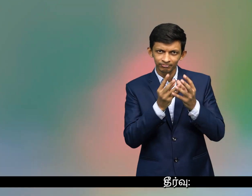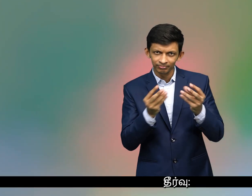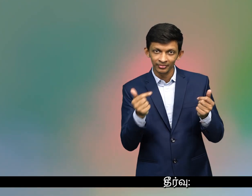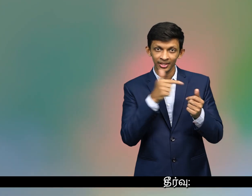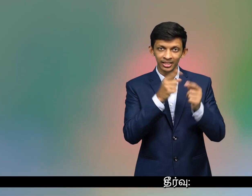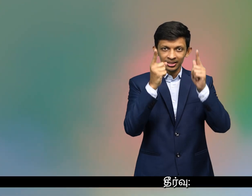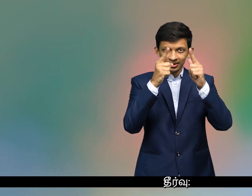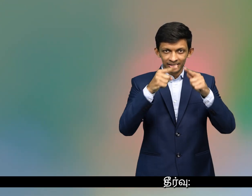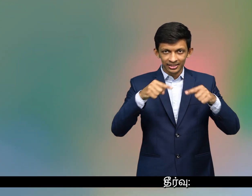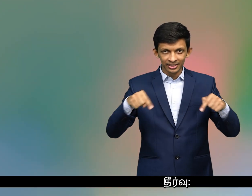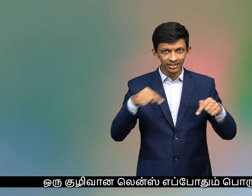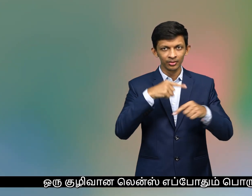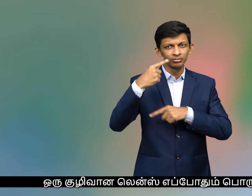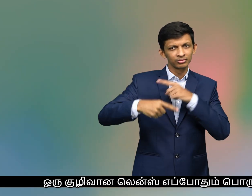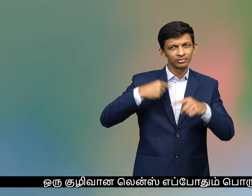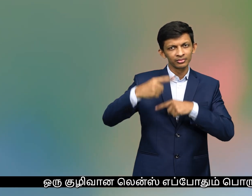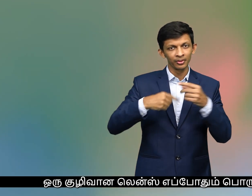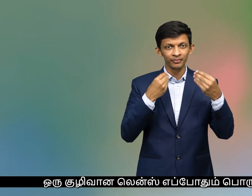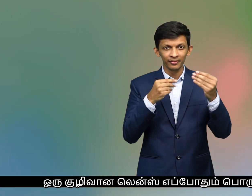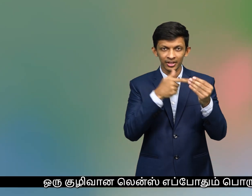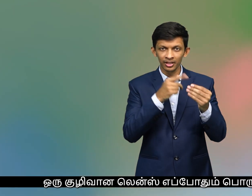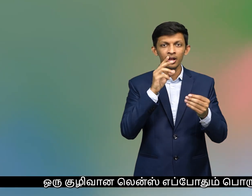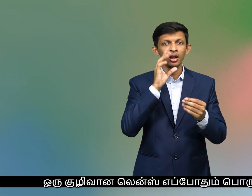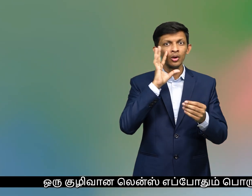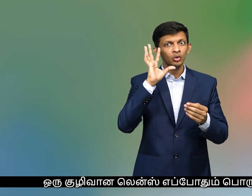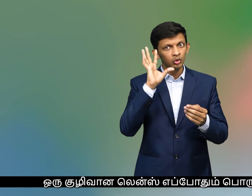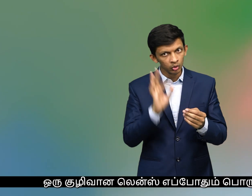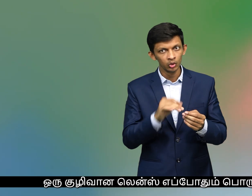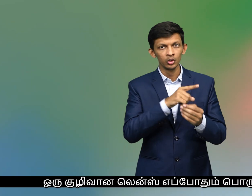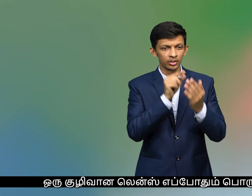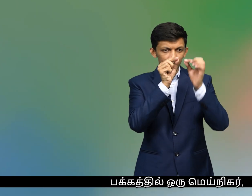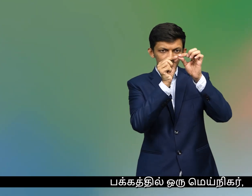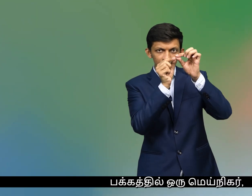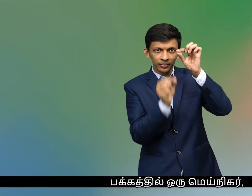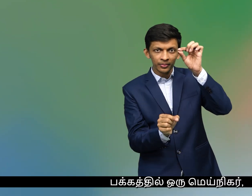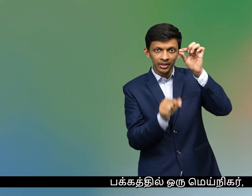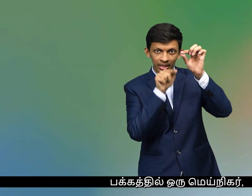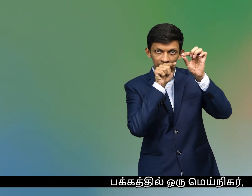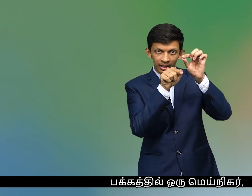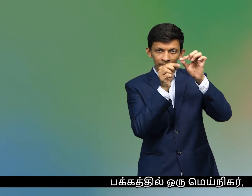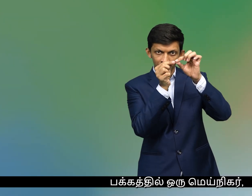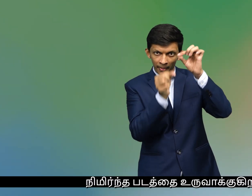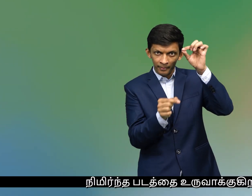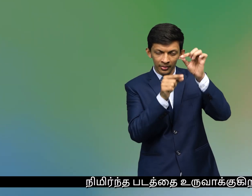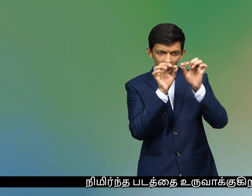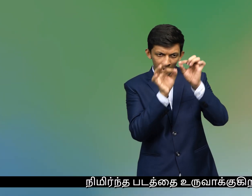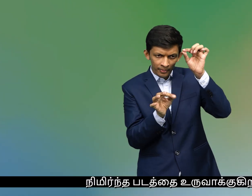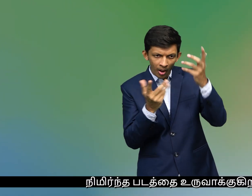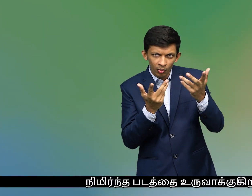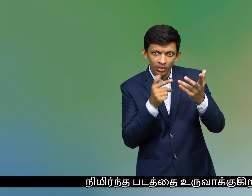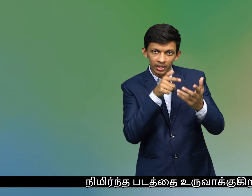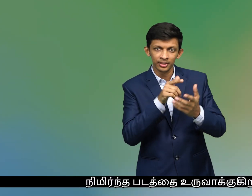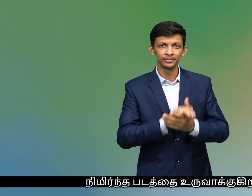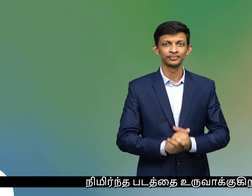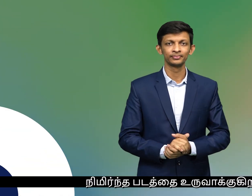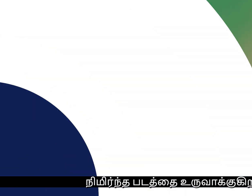தீர்வு: ஒரு குழிவு வில்லை எப்போதும் பொருளின் அதே பக்கத்தில் ஒரு மெய்நிகர் நிமிர்ந்த